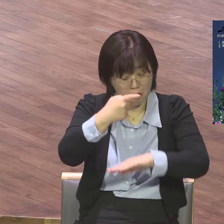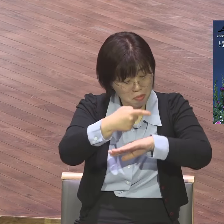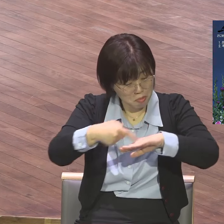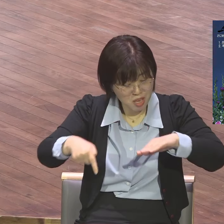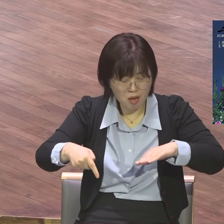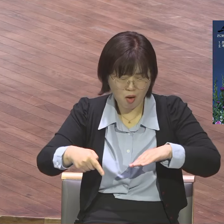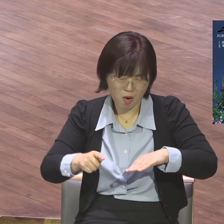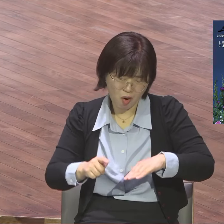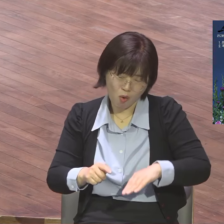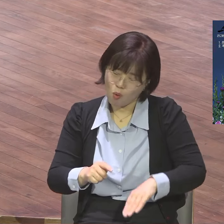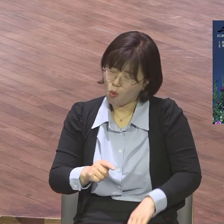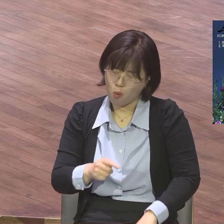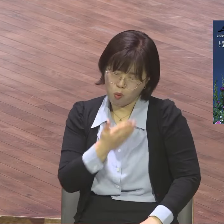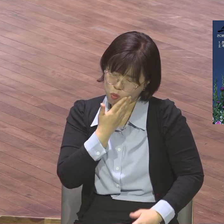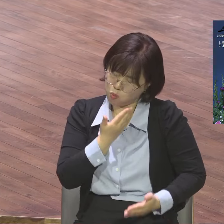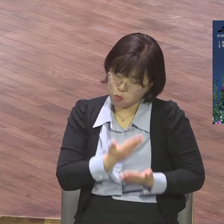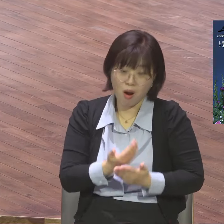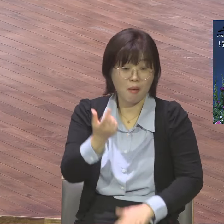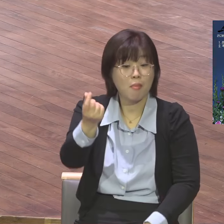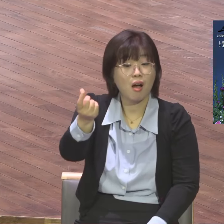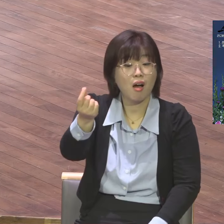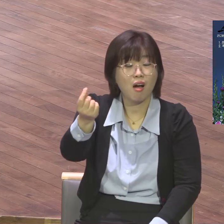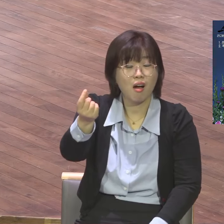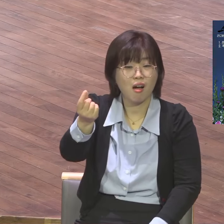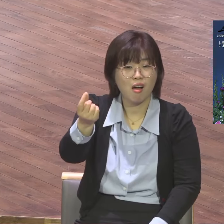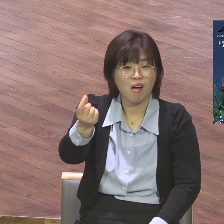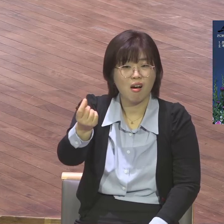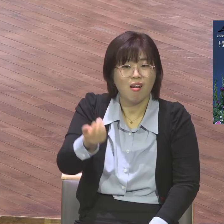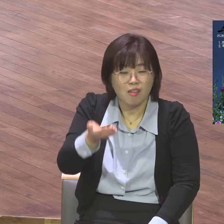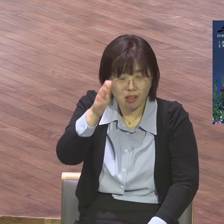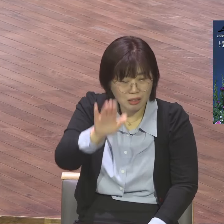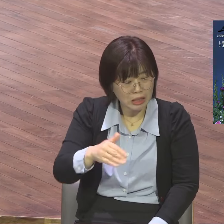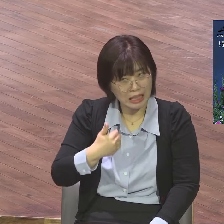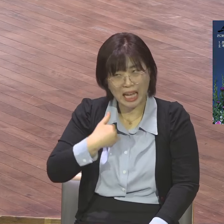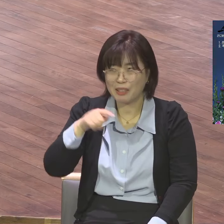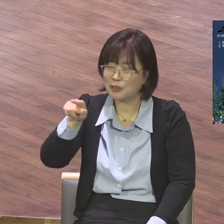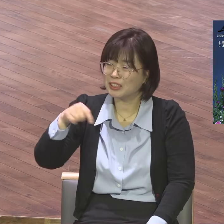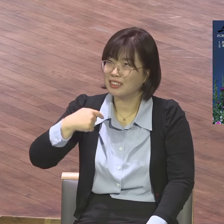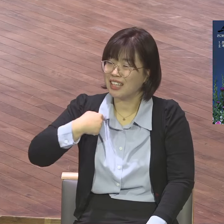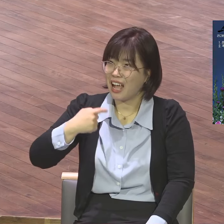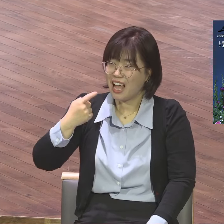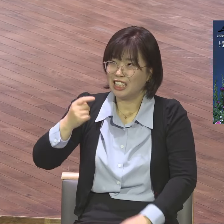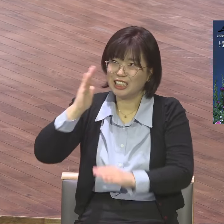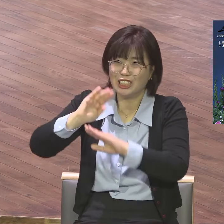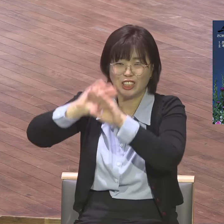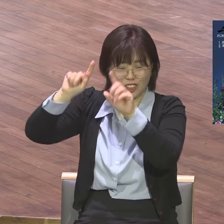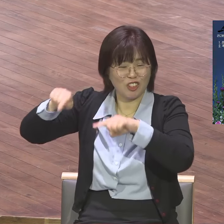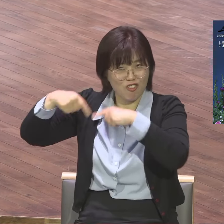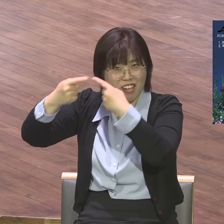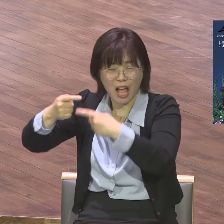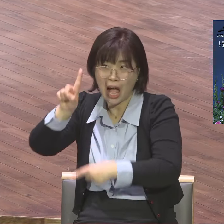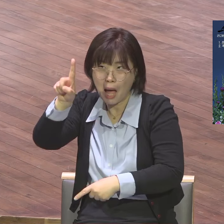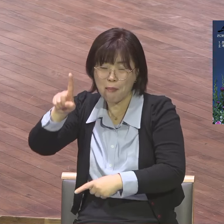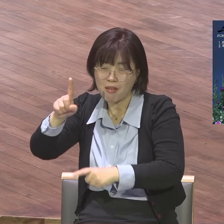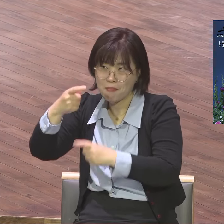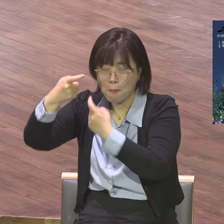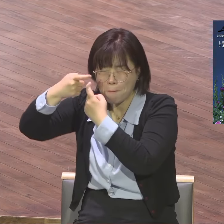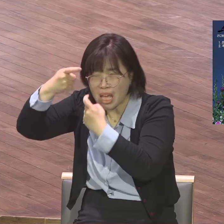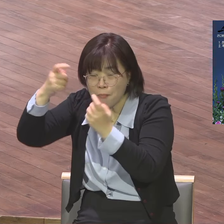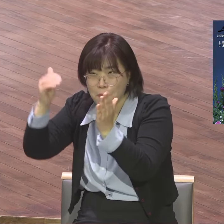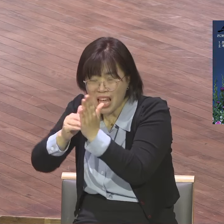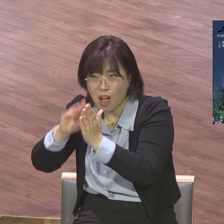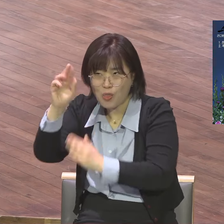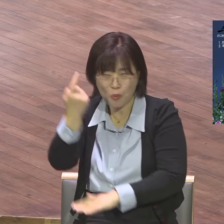배설물이더라. 천국 가면 보고 오니까 배설물로 이겼다. 그러니까 자연스럽게 뭐요? 영적